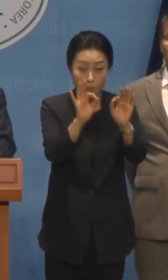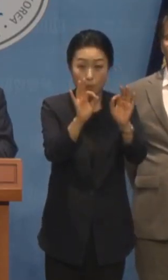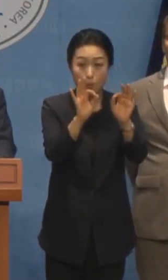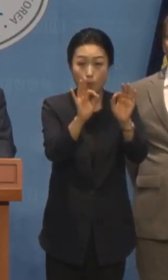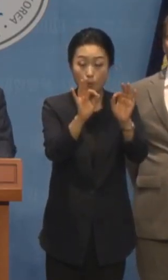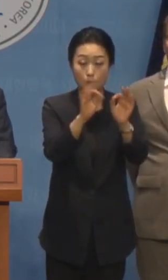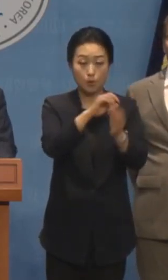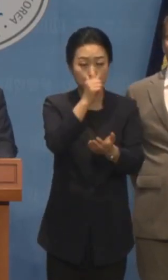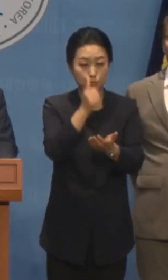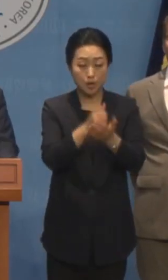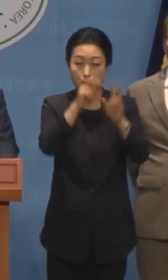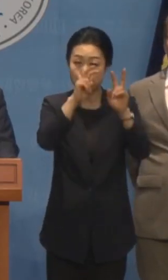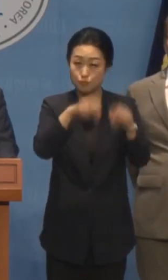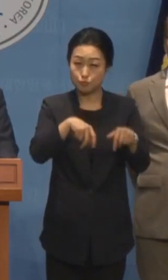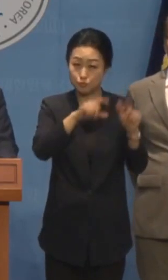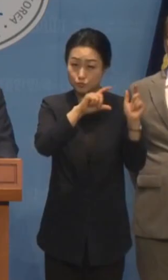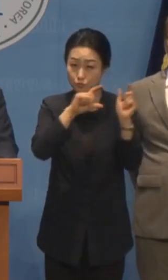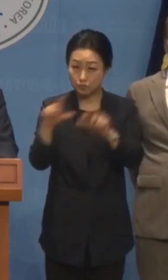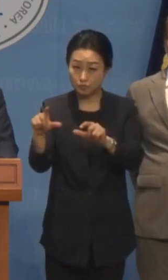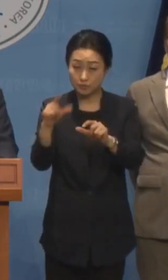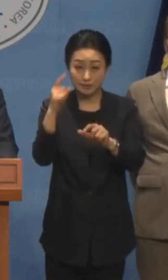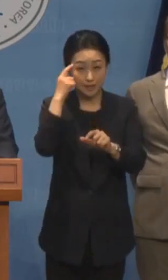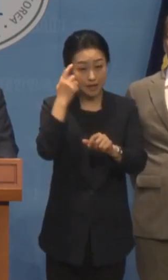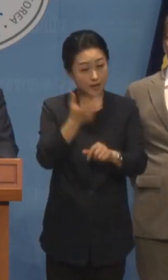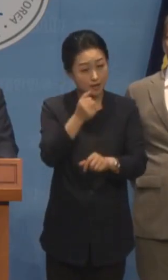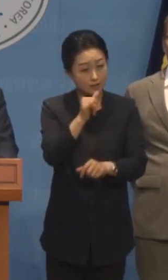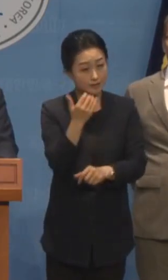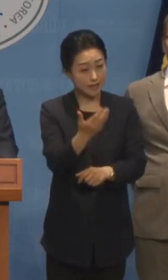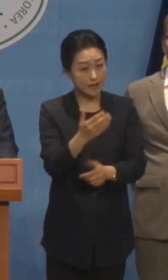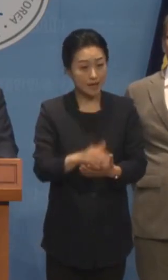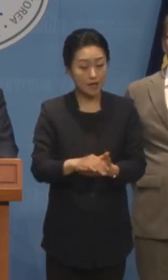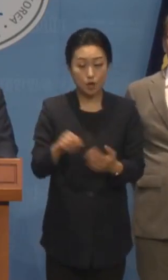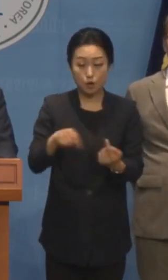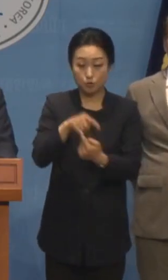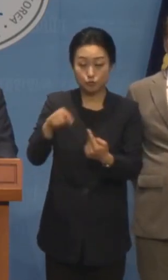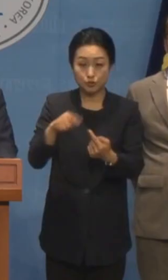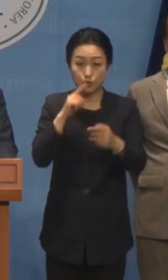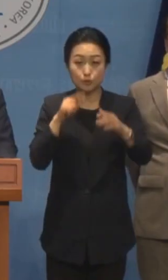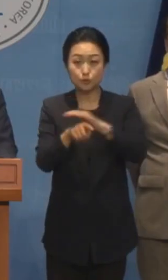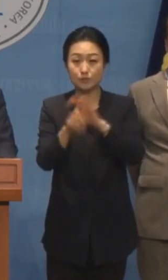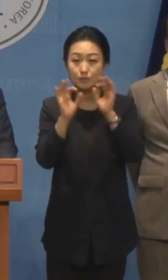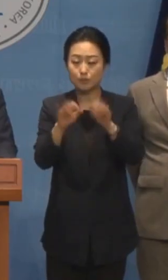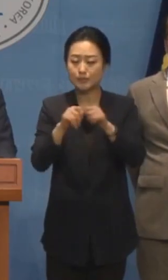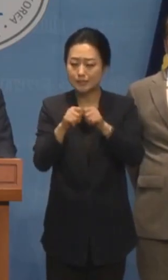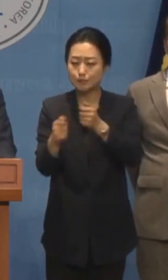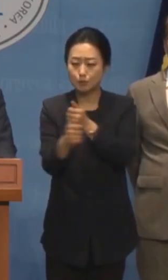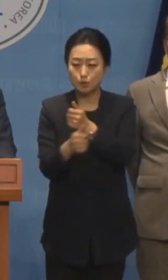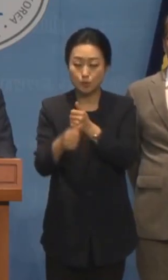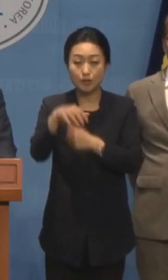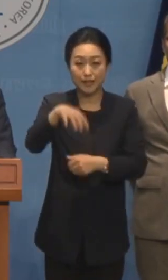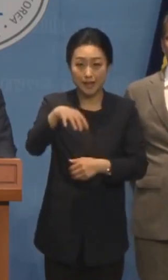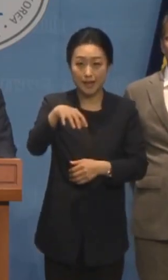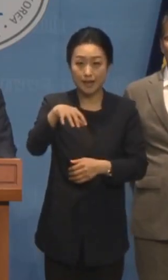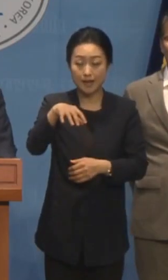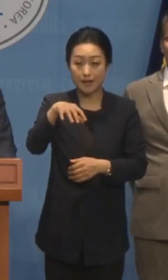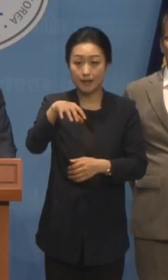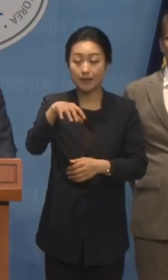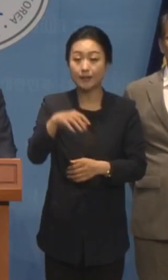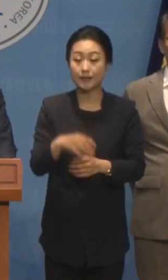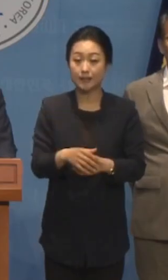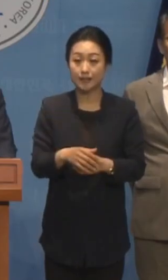다시 무혐의 내릴 속셈은 아니겠죠. 검찰 수사심의위원회 운영 지침을 보면 심의를 위해 위원회에